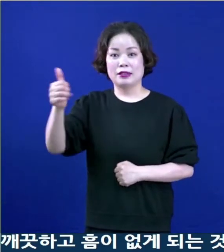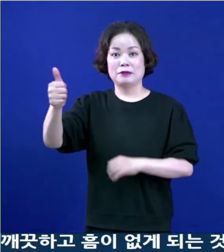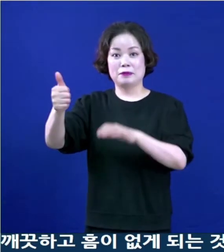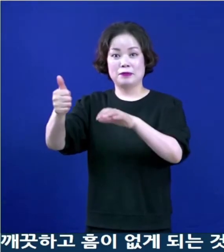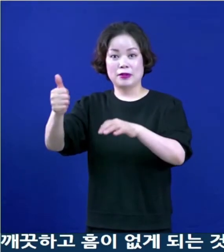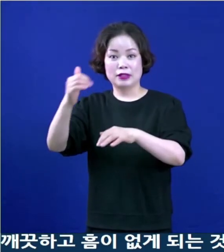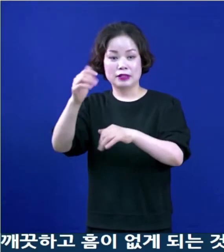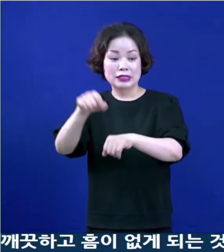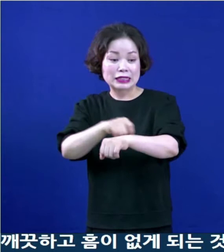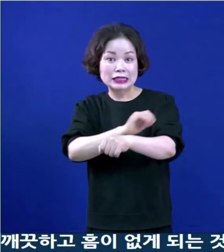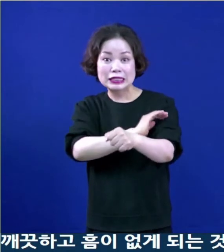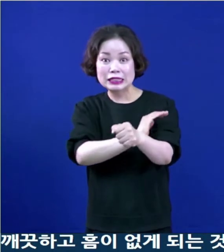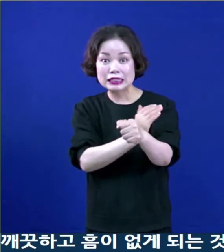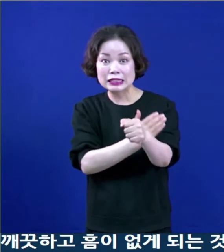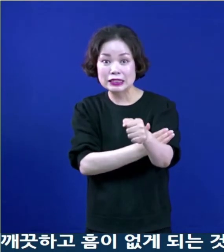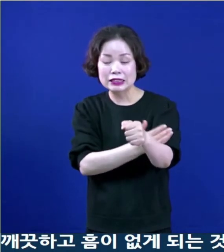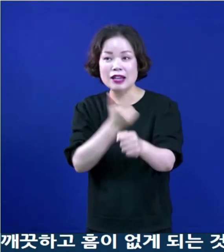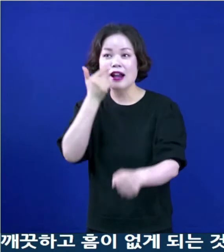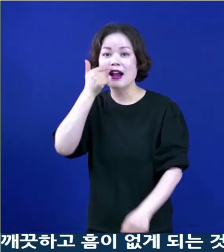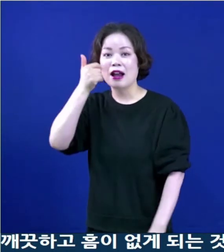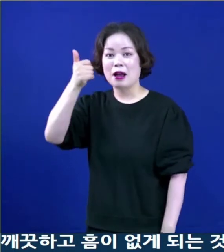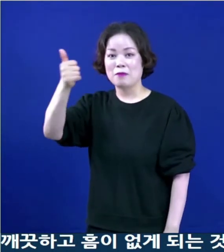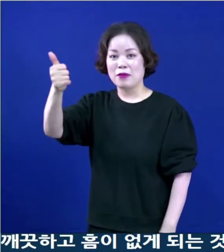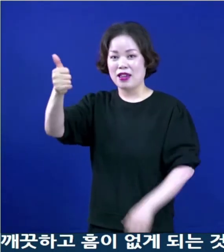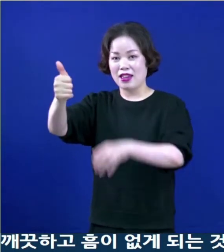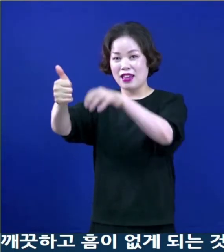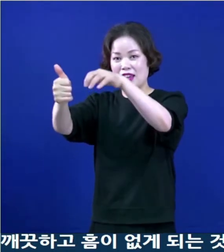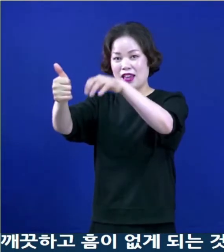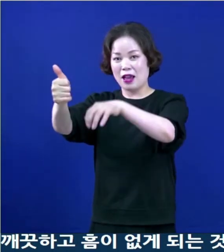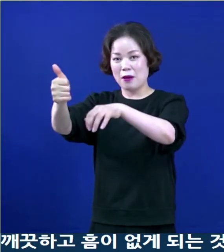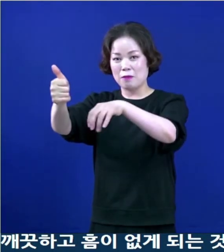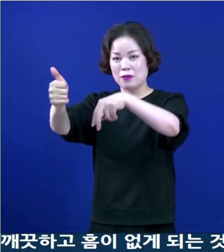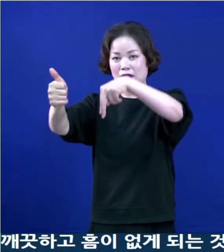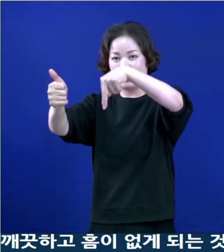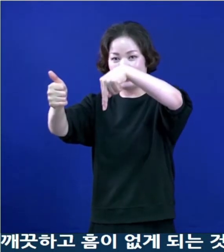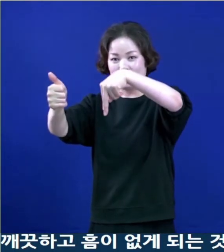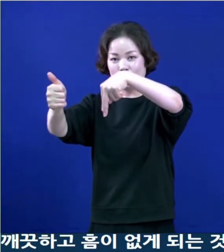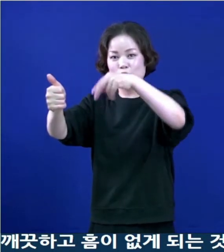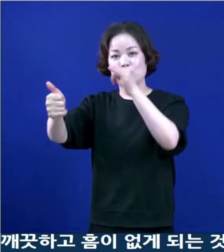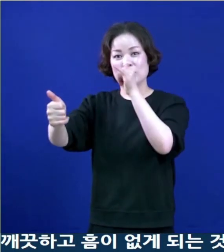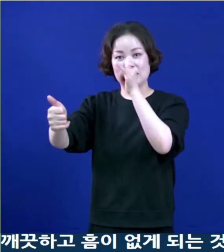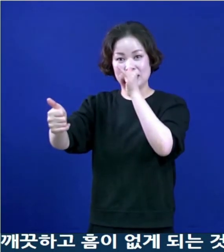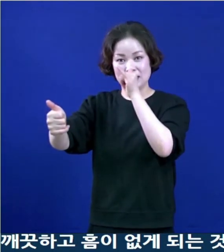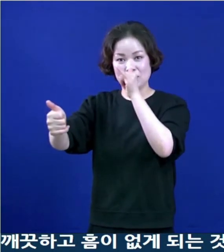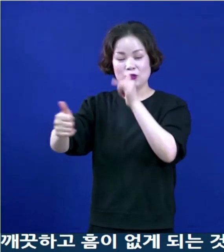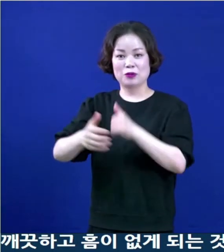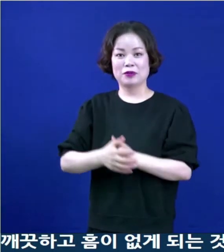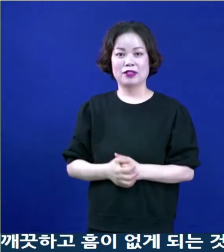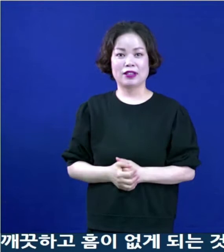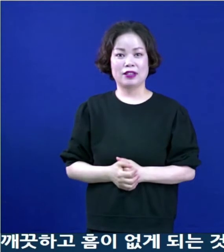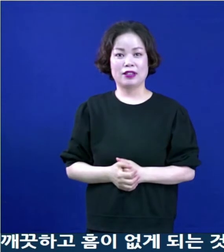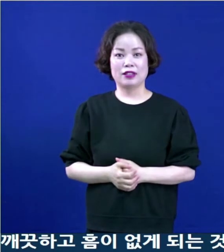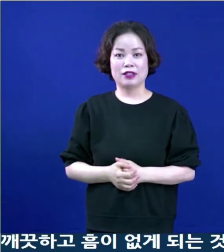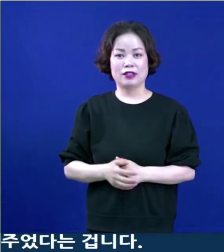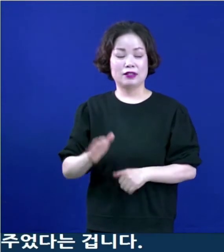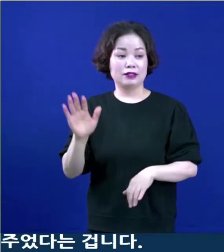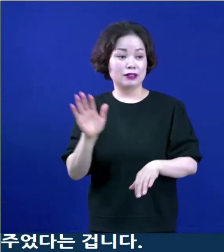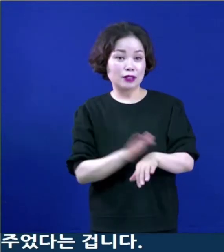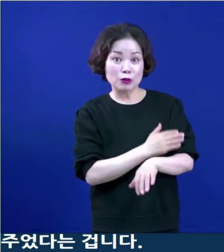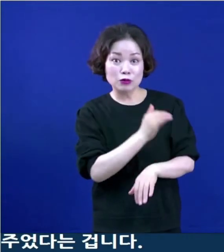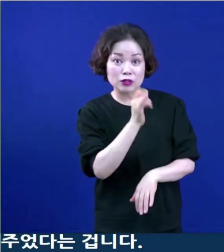자녀됨의 특권은 아버지 앞에 있을 수 있는 겁니다. 아무리 잘못했을